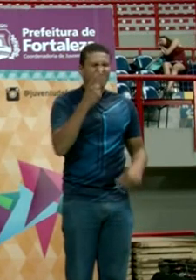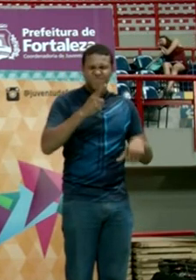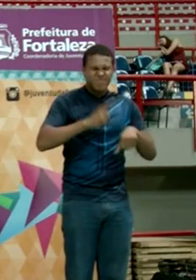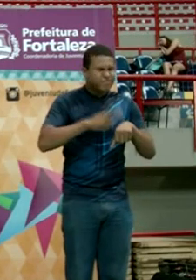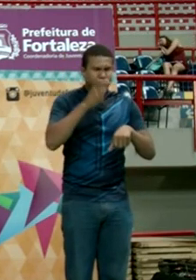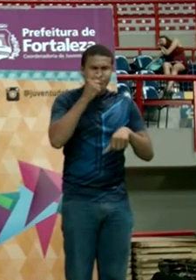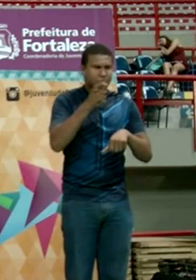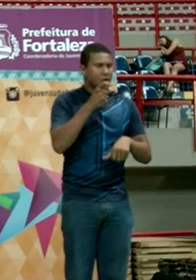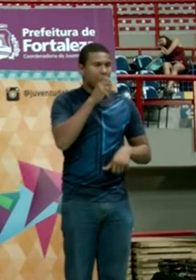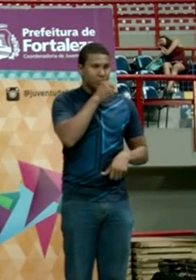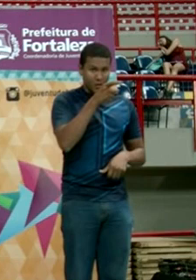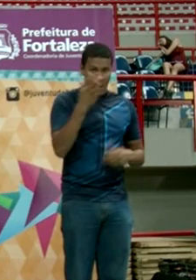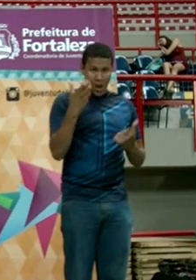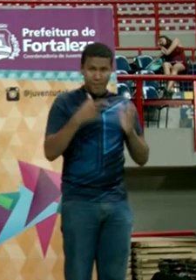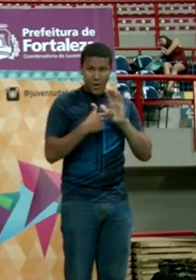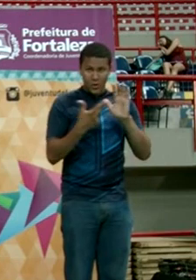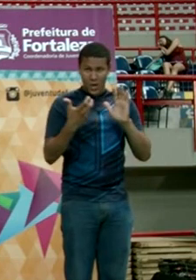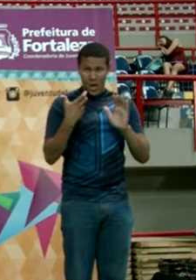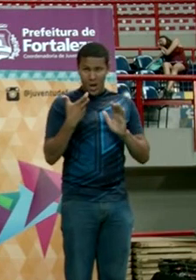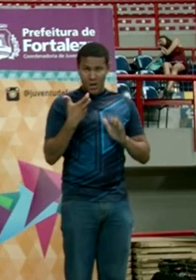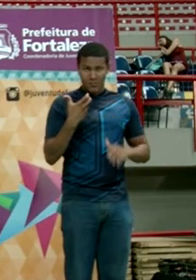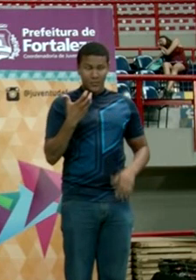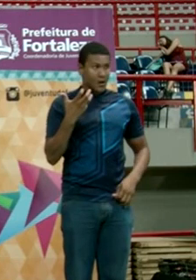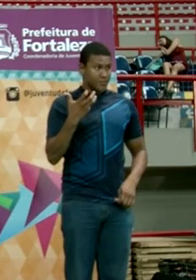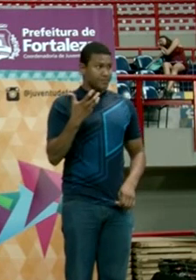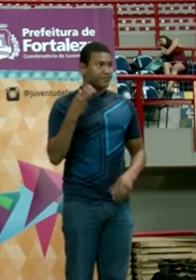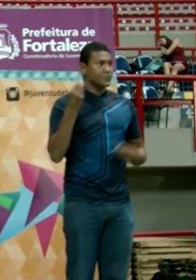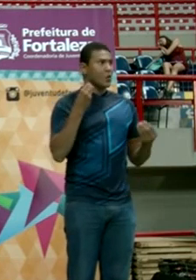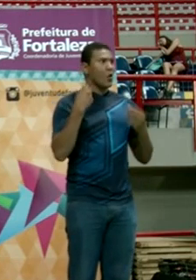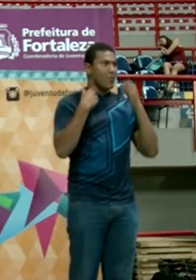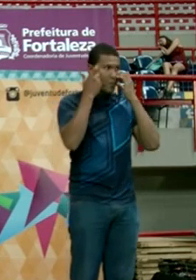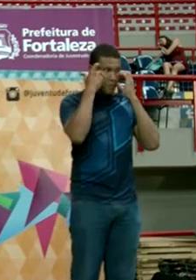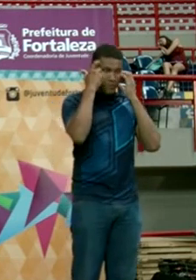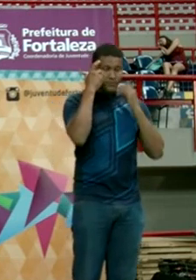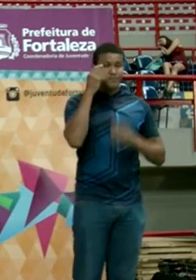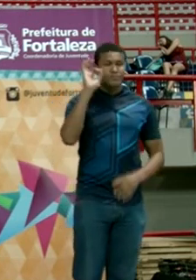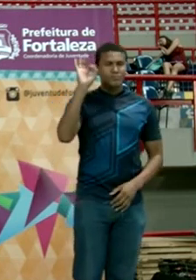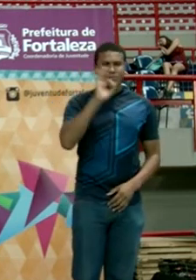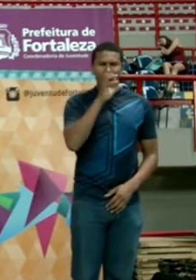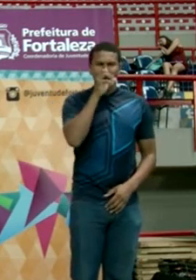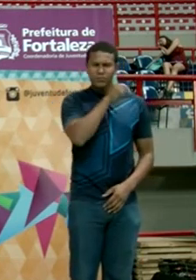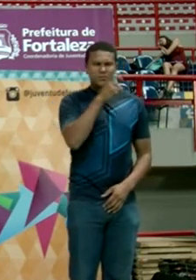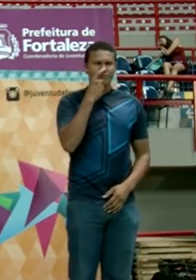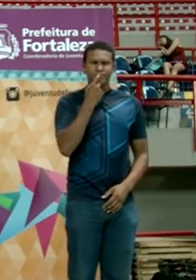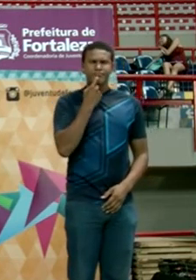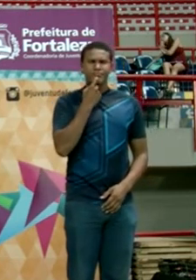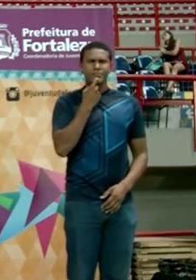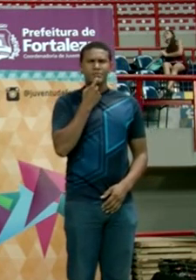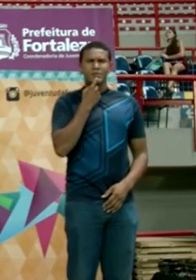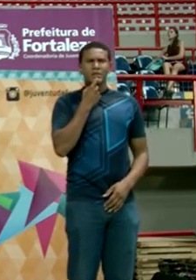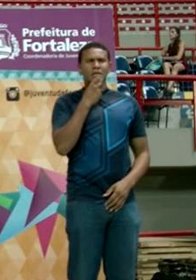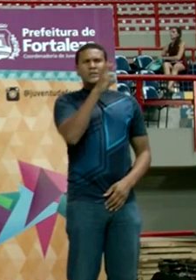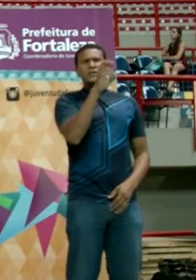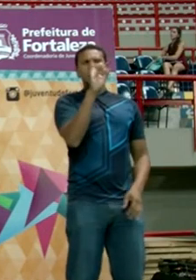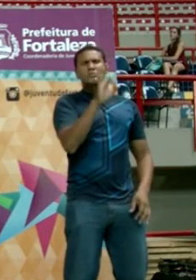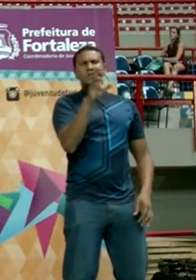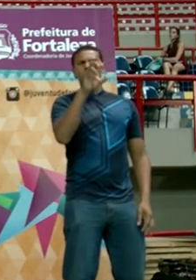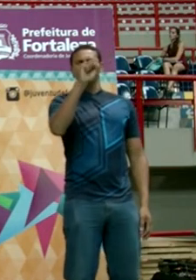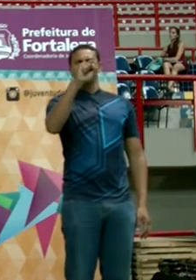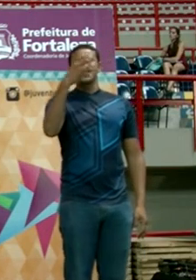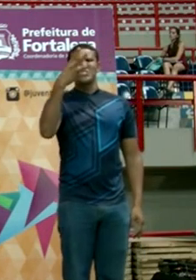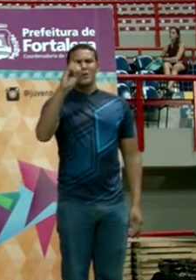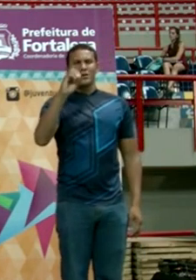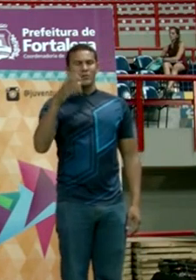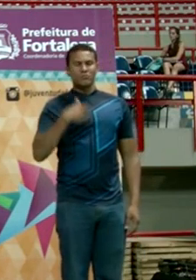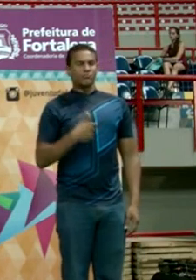Vocês querem que eu mostre? Né? Como é que a gente faz porcentagem de cabeça assim bem rápido, assim do tipo 5% de